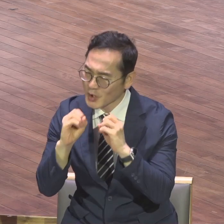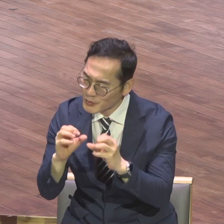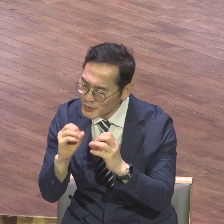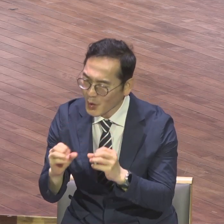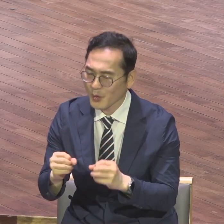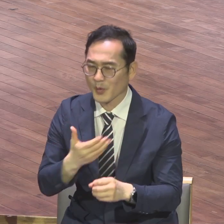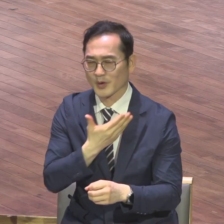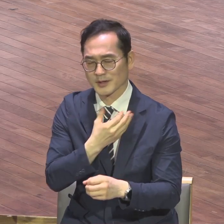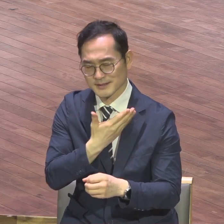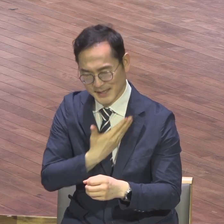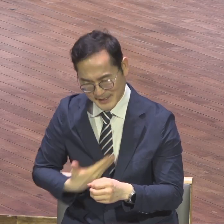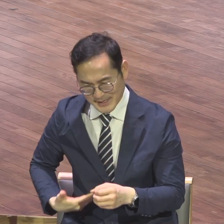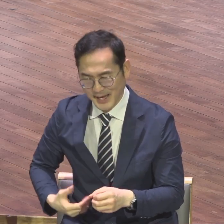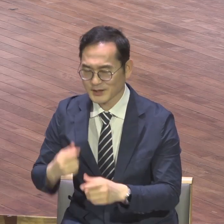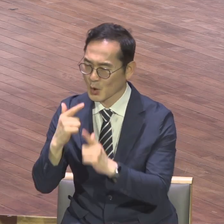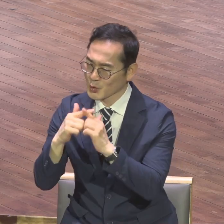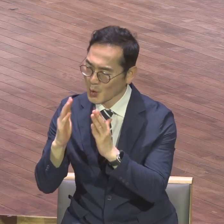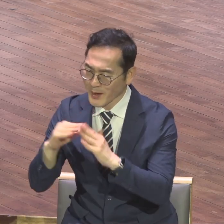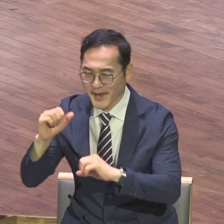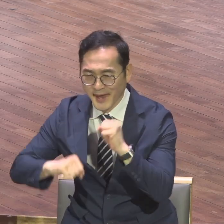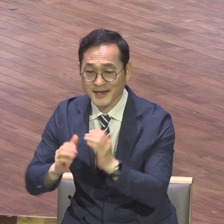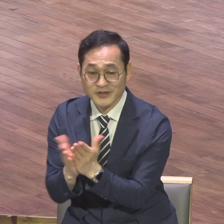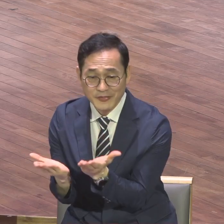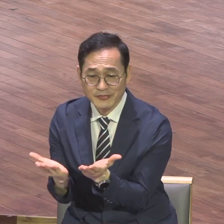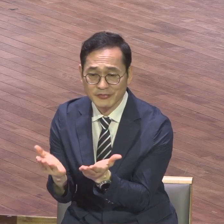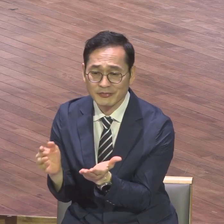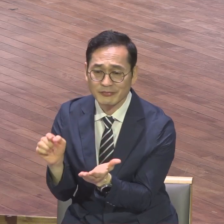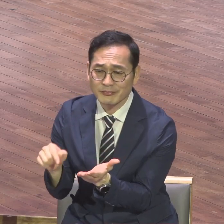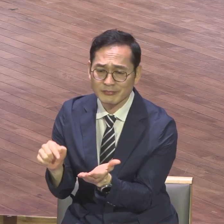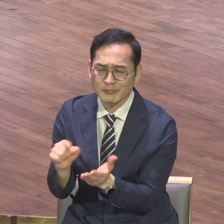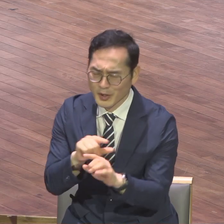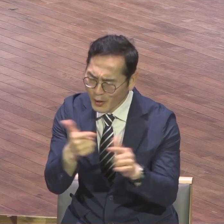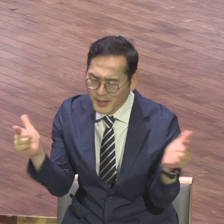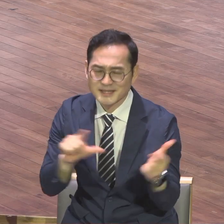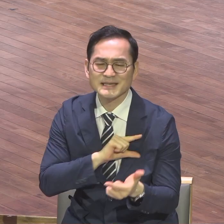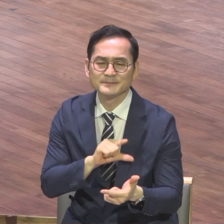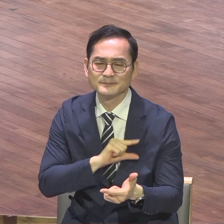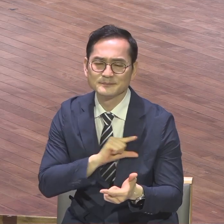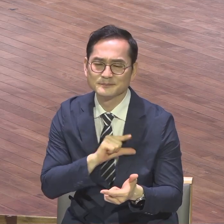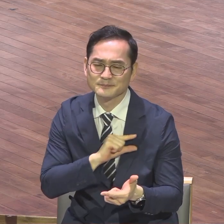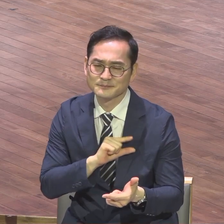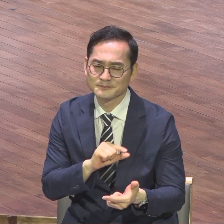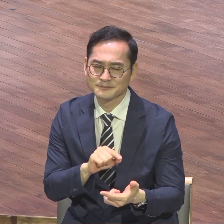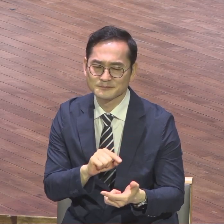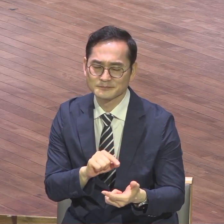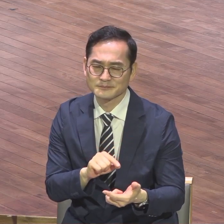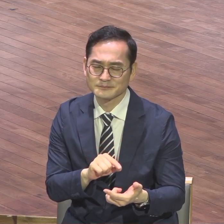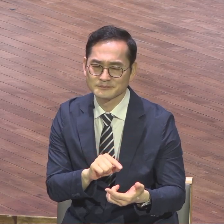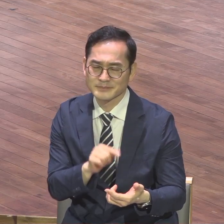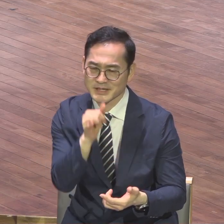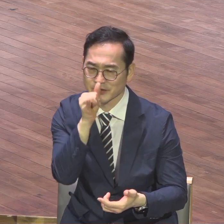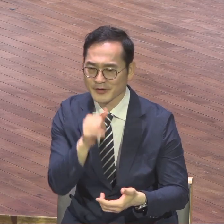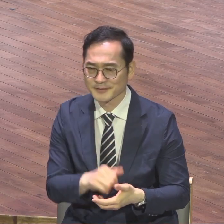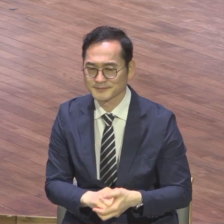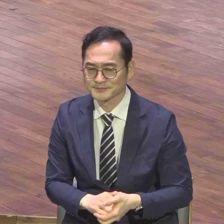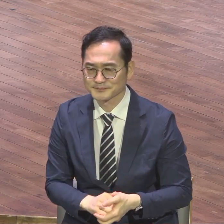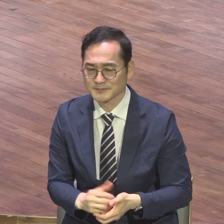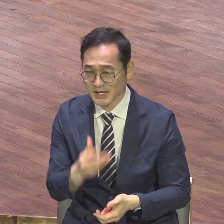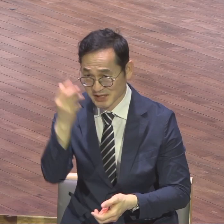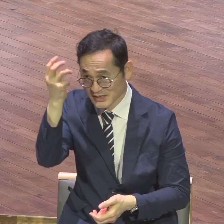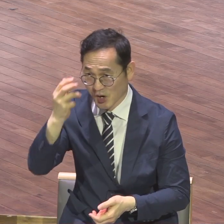제자행전, 교회행전 이렇게 다양한 별칭이 붙어 있어요. 성령의